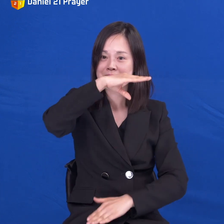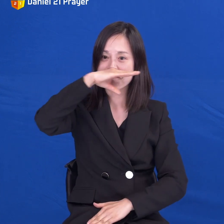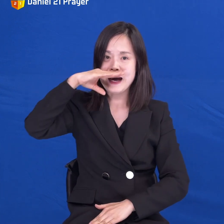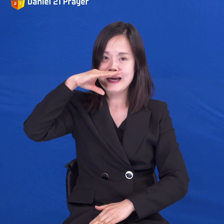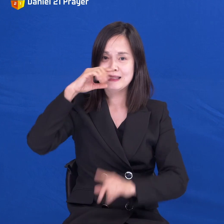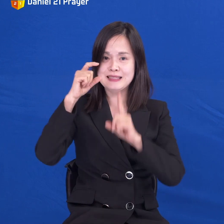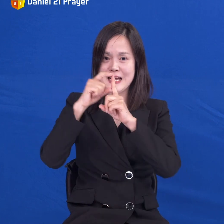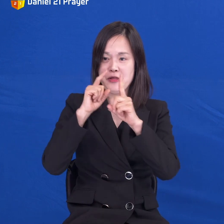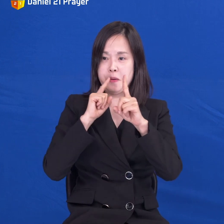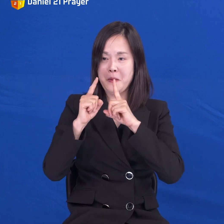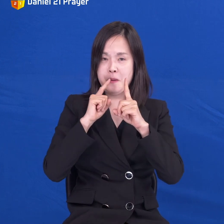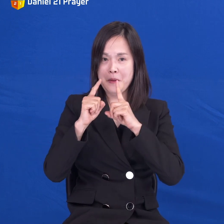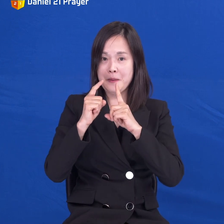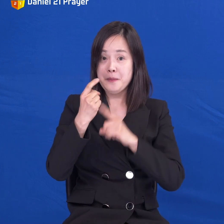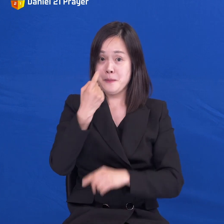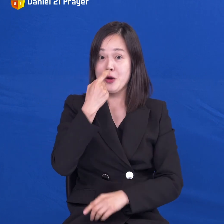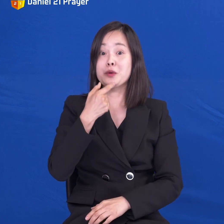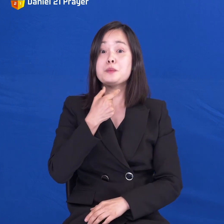그곳에서